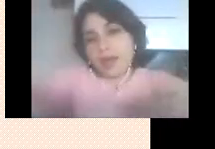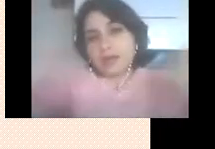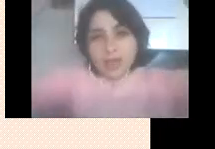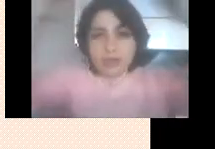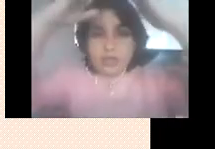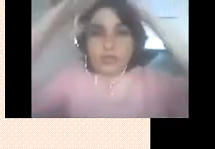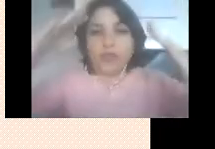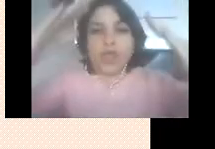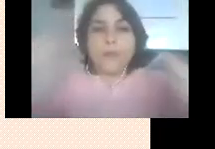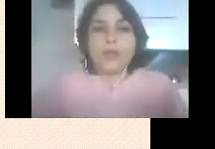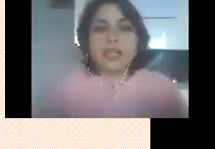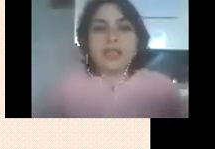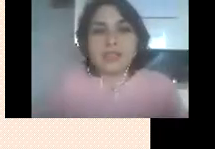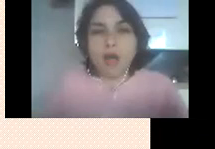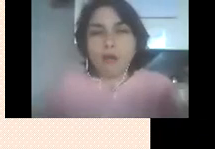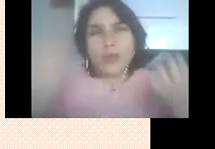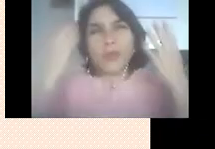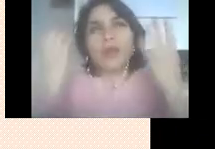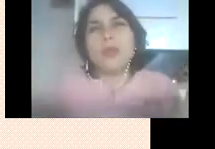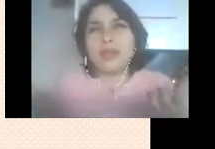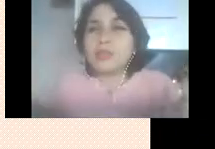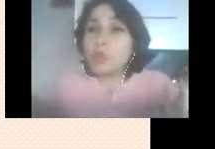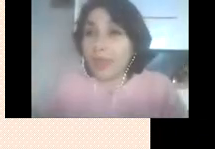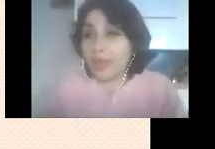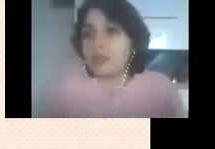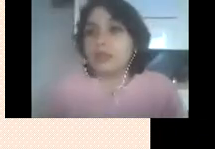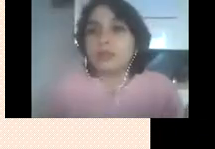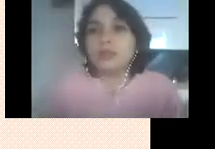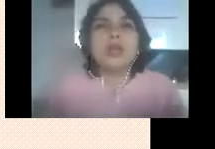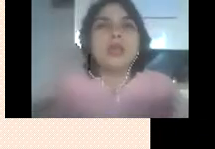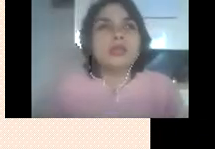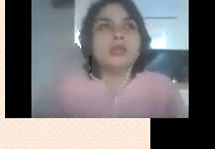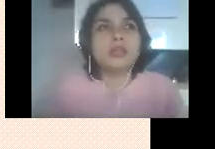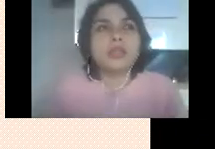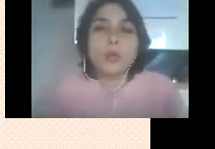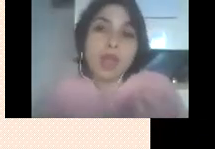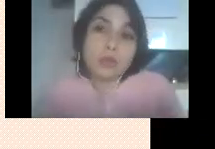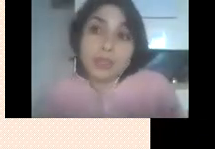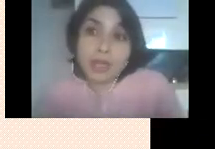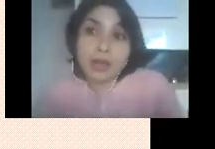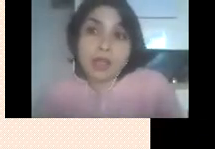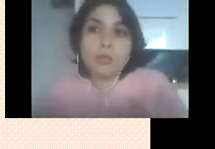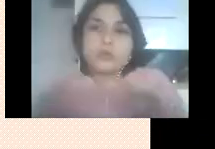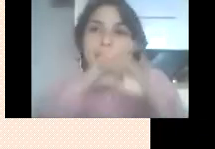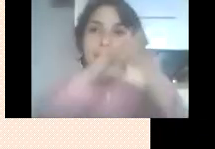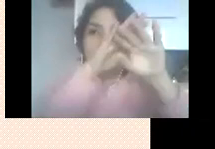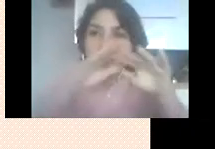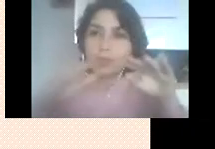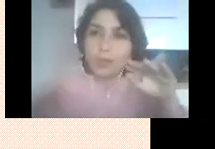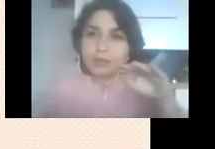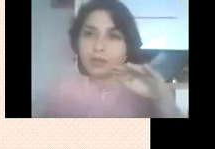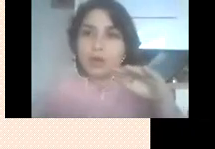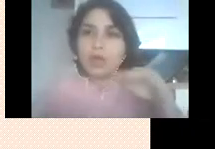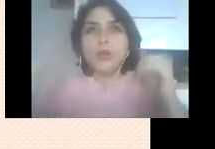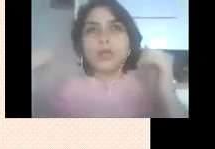de la casa y el techo. Pero él decía, ¡ay, pero la madera se humedece!, ¿cierto? Entonces, ¿qué podíamos hacer? Y puso las láminas